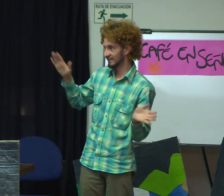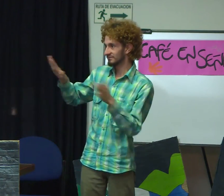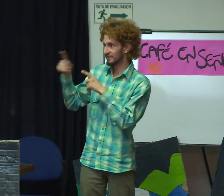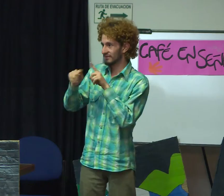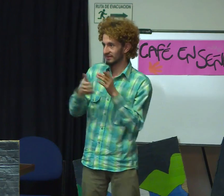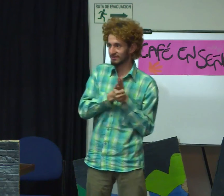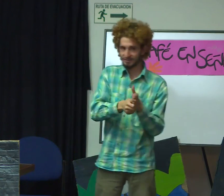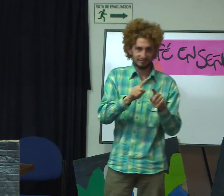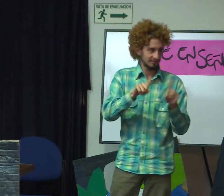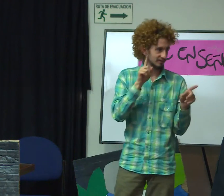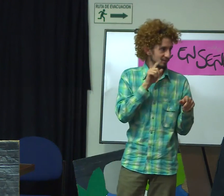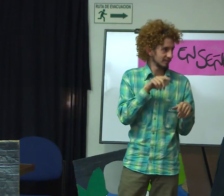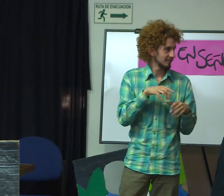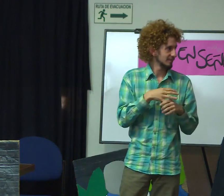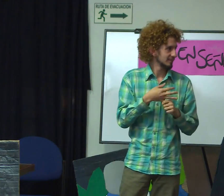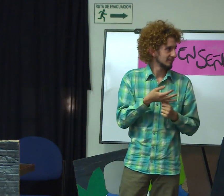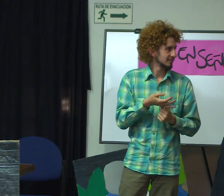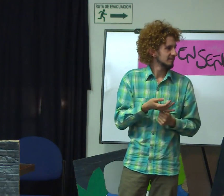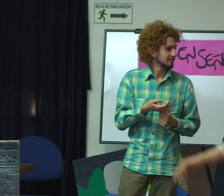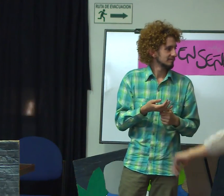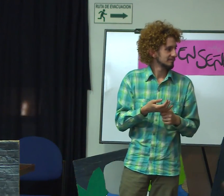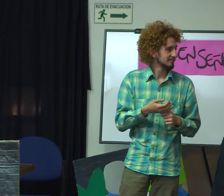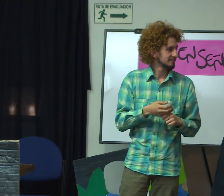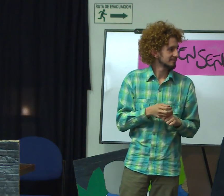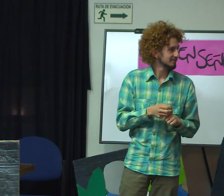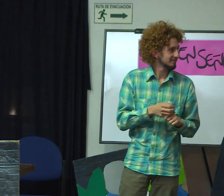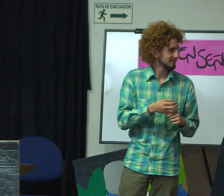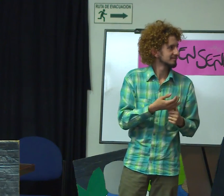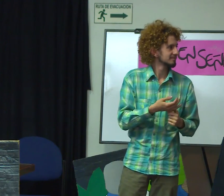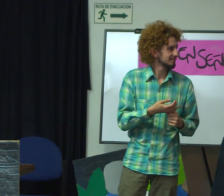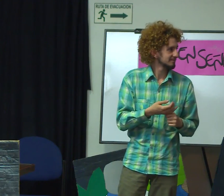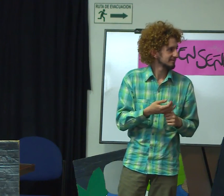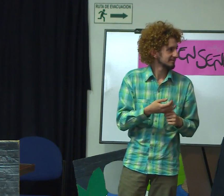Perdón, espera. ¿Le apoyo? Sí, porque no entendí.